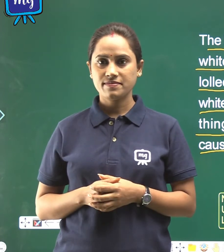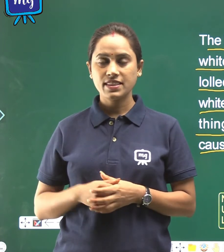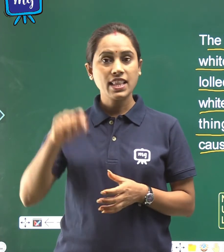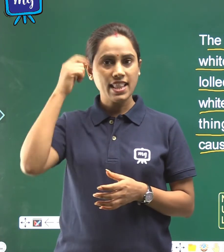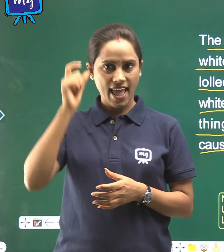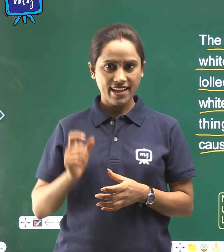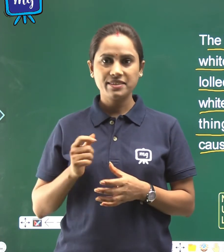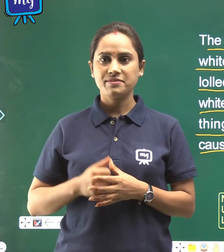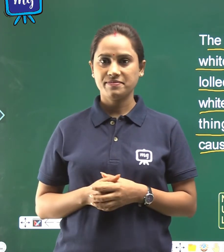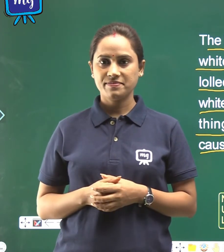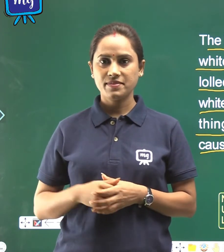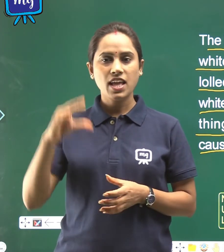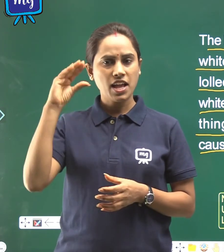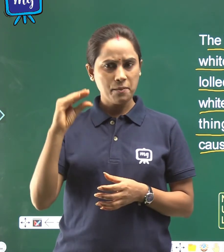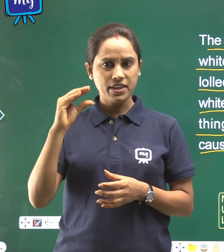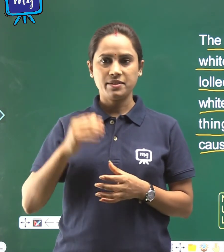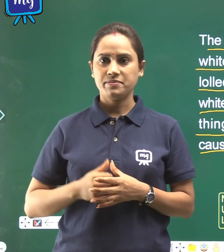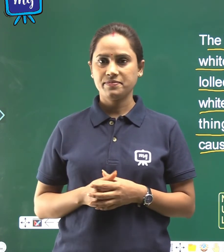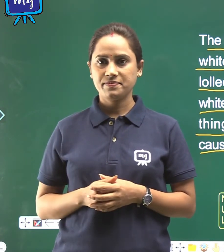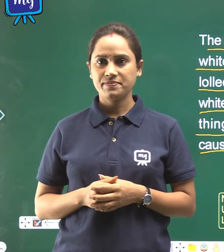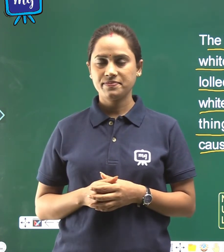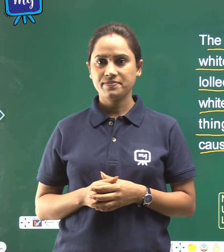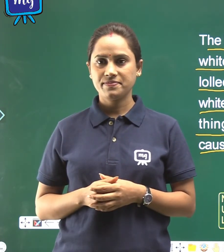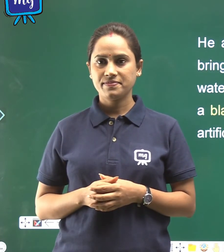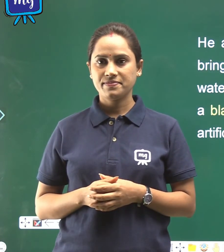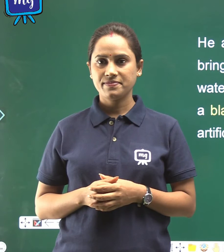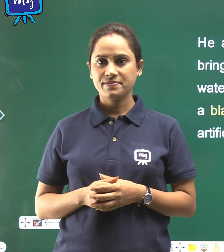lack, कमी.